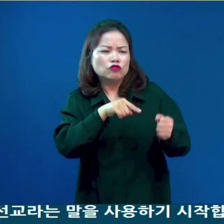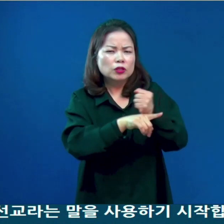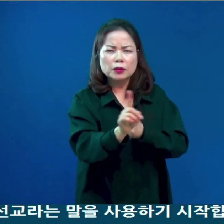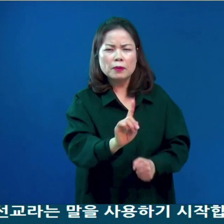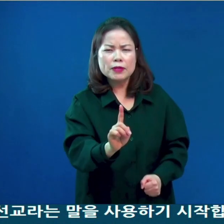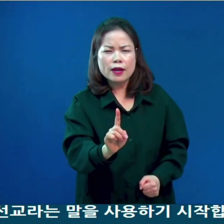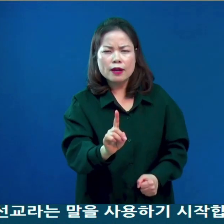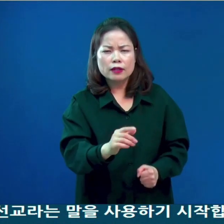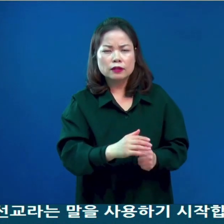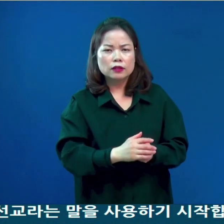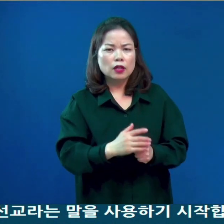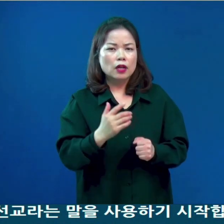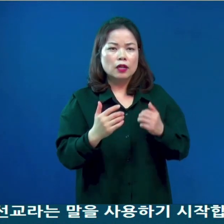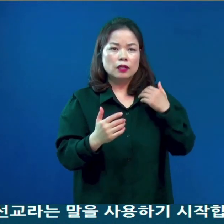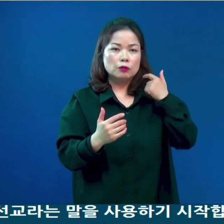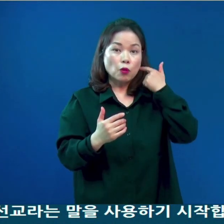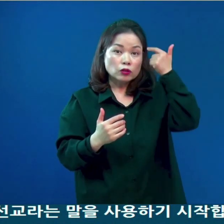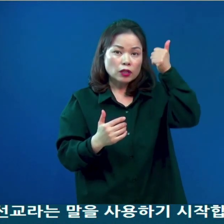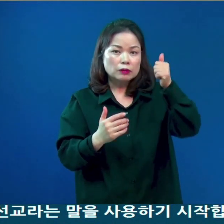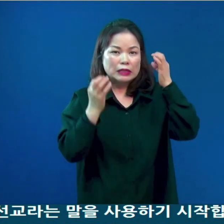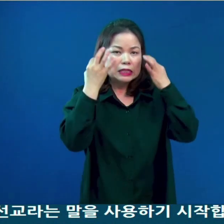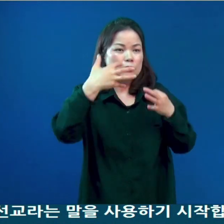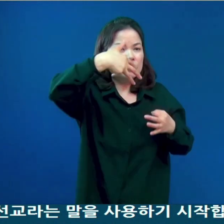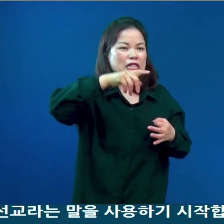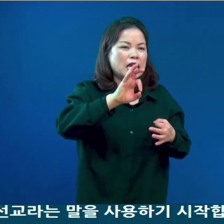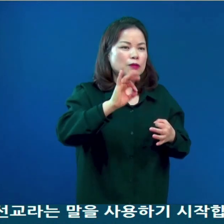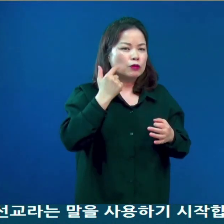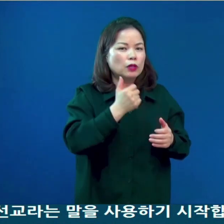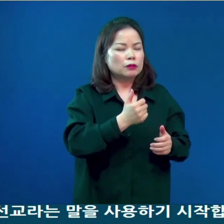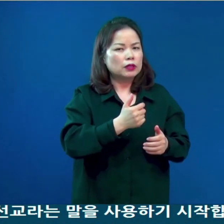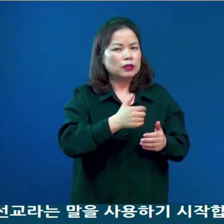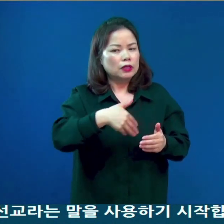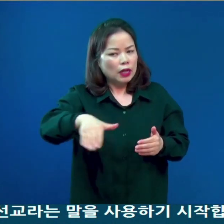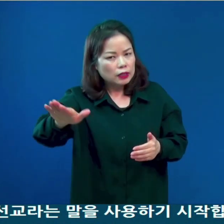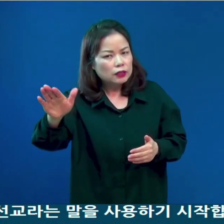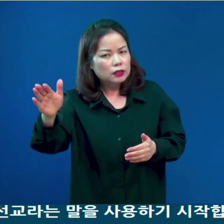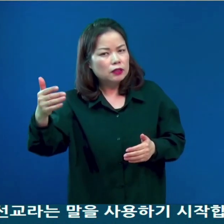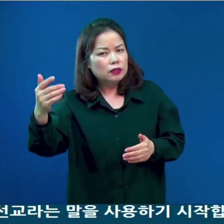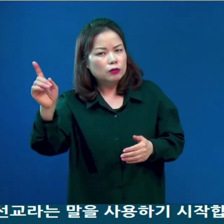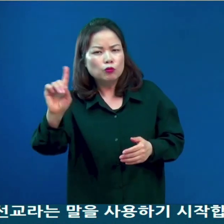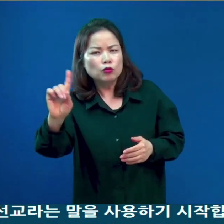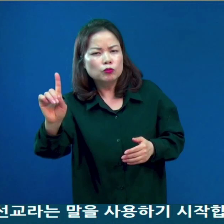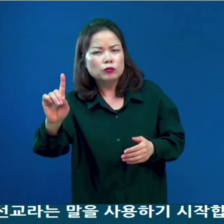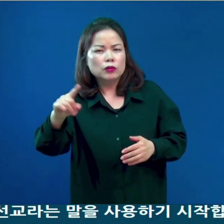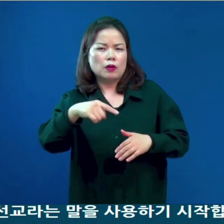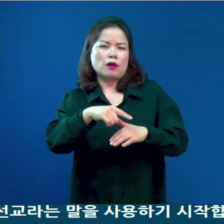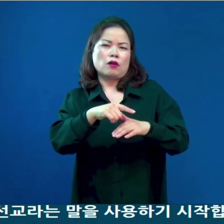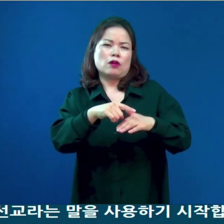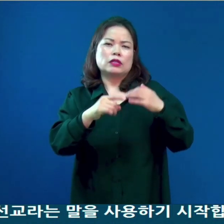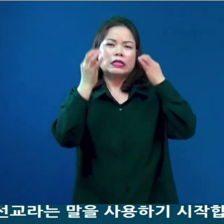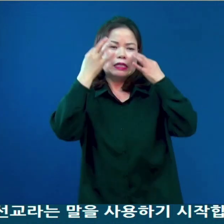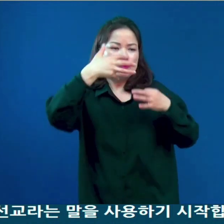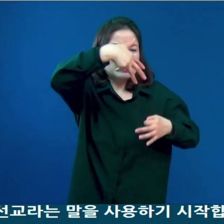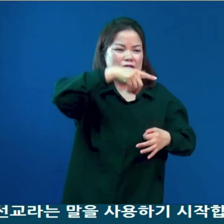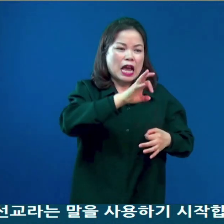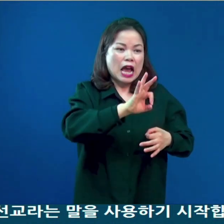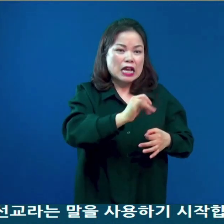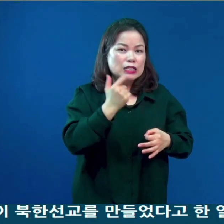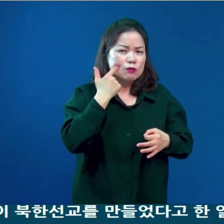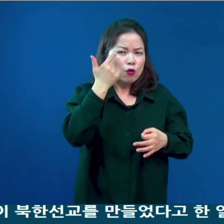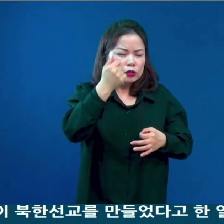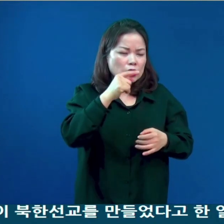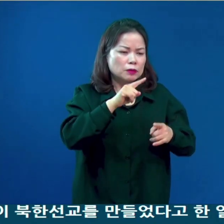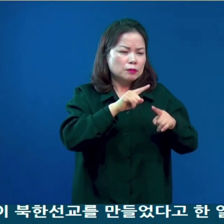저는 아마 목사님 끌려가셔서, 끌려가셨는지 모르겠습니다만 당시에 무슨 마음이었을까? 그